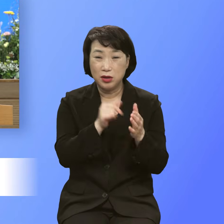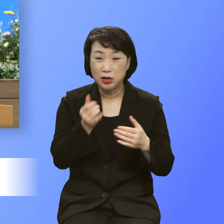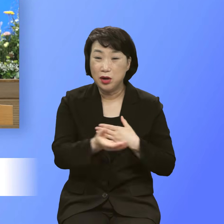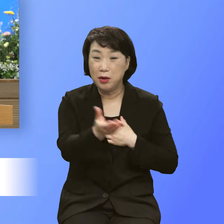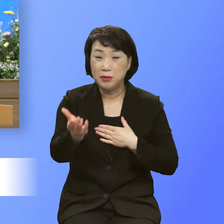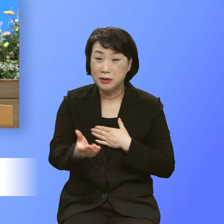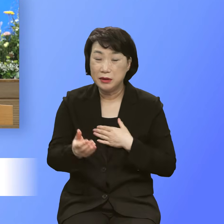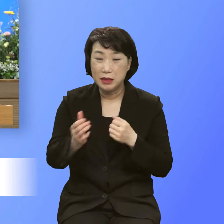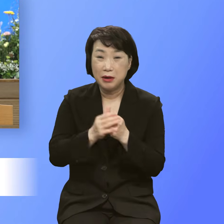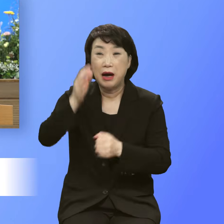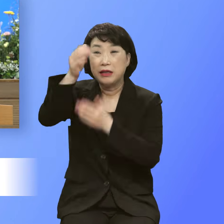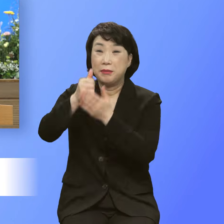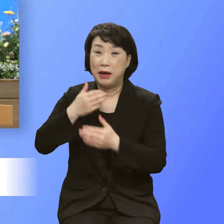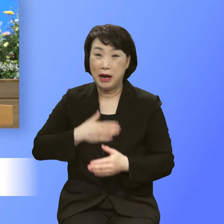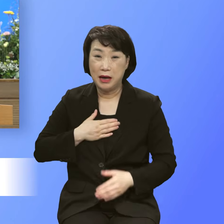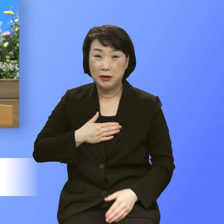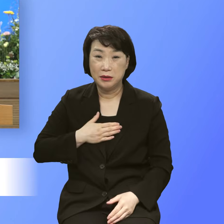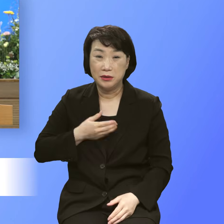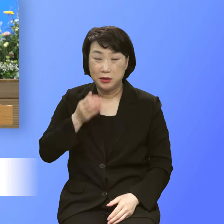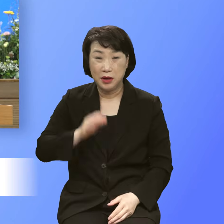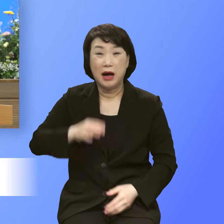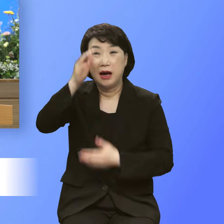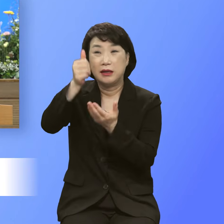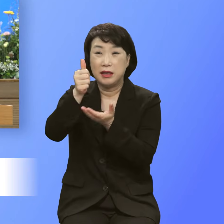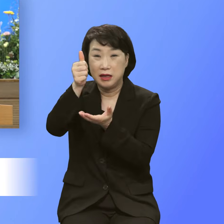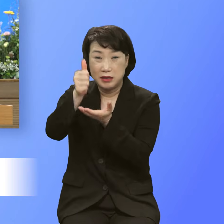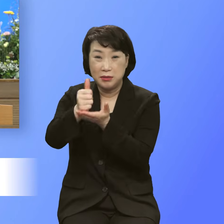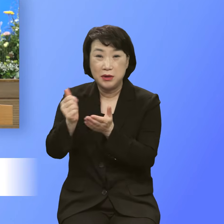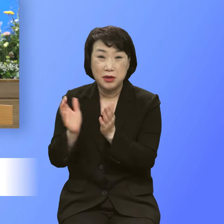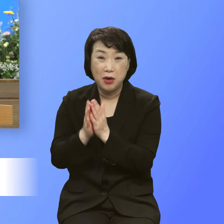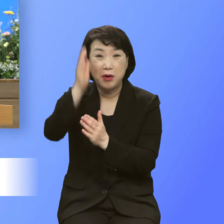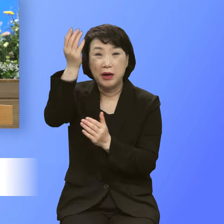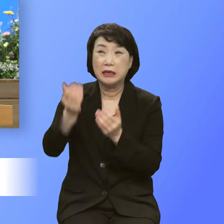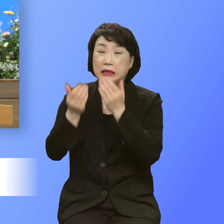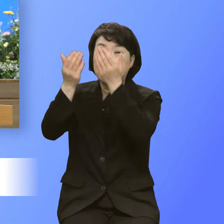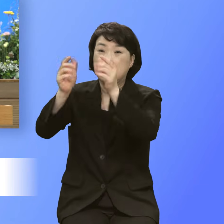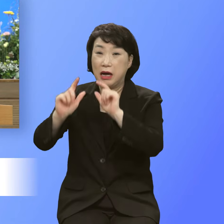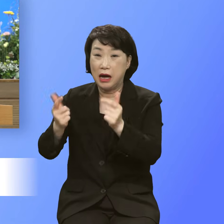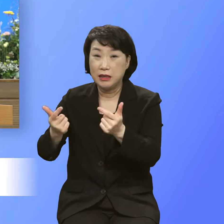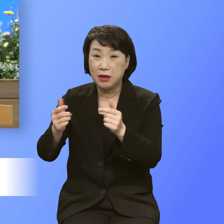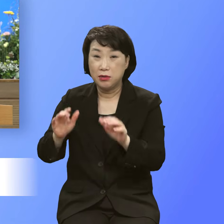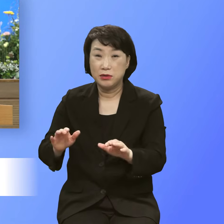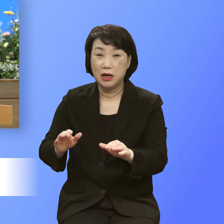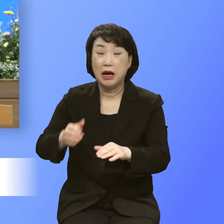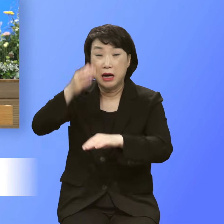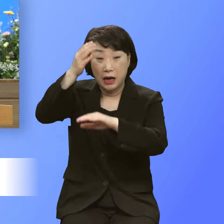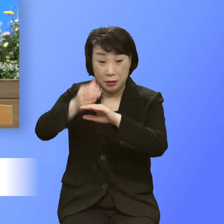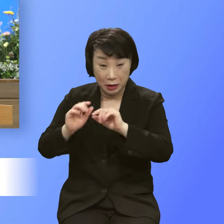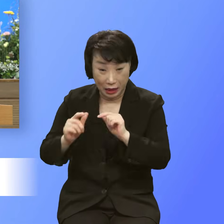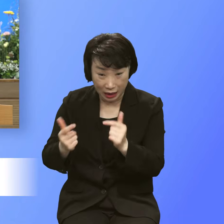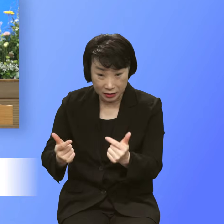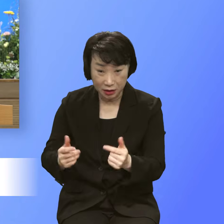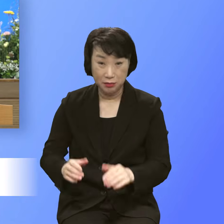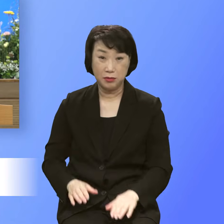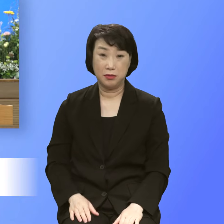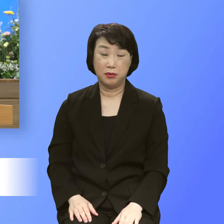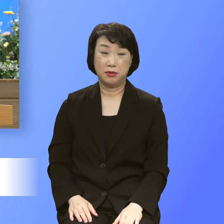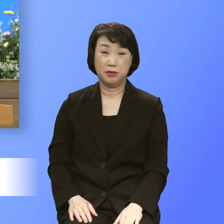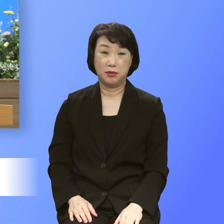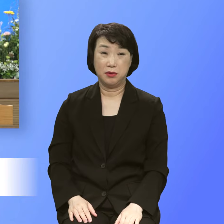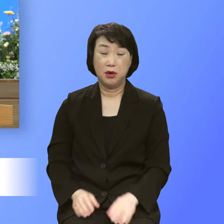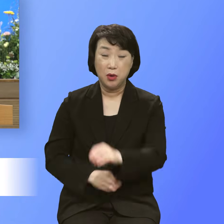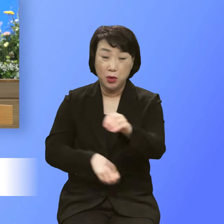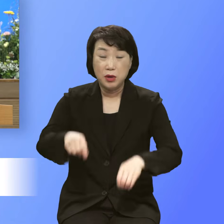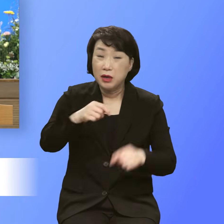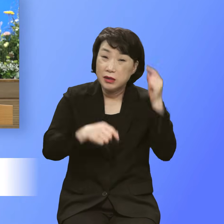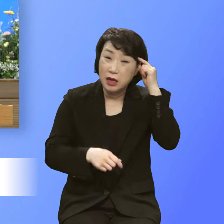그러므로 하나님을 할 때 하나님으로 영화롭게도 아니하며 감사치도 아니며